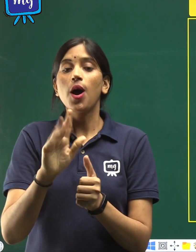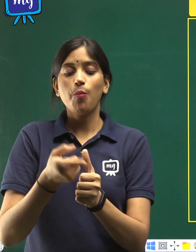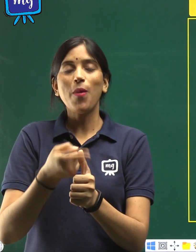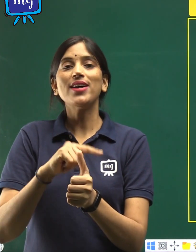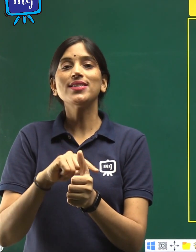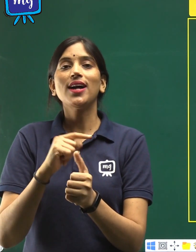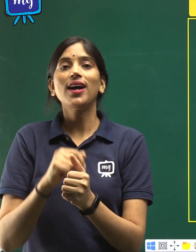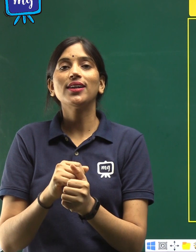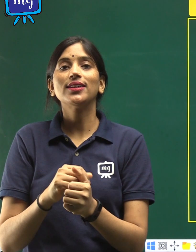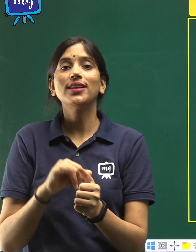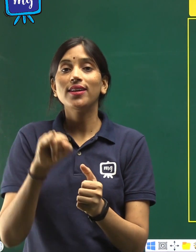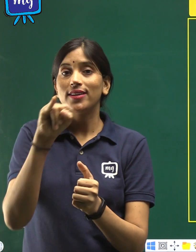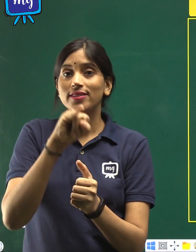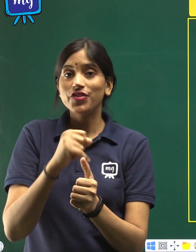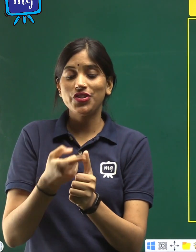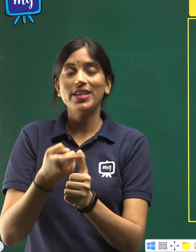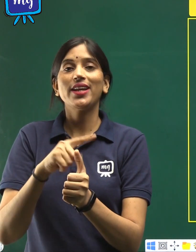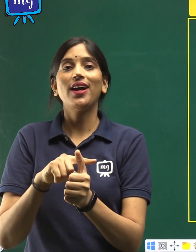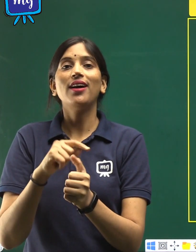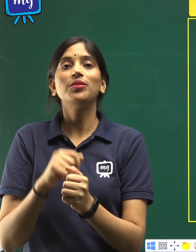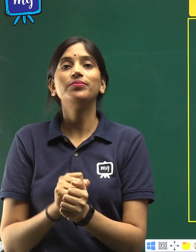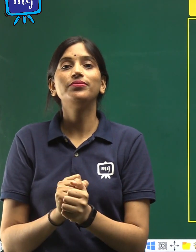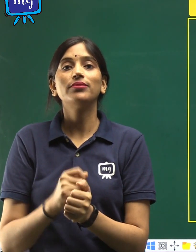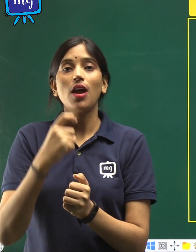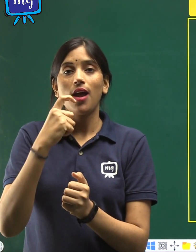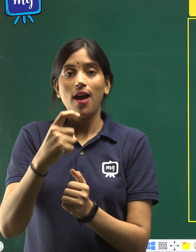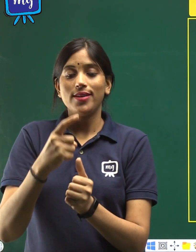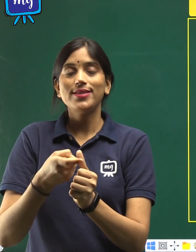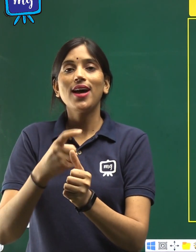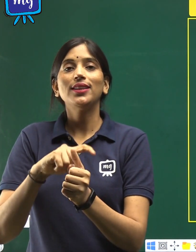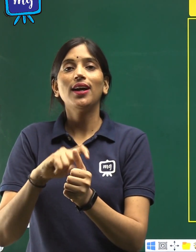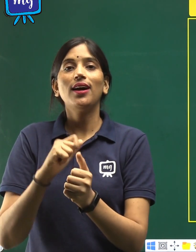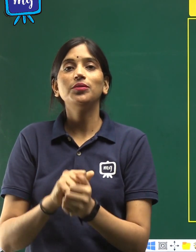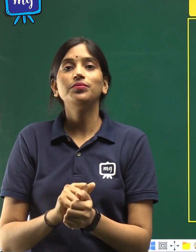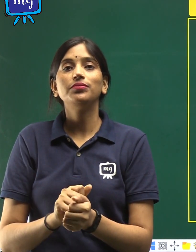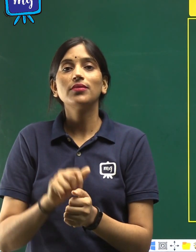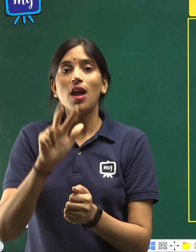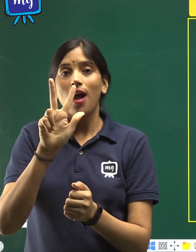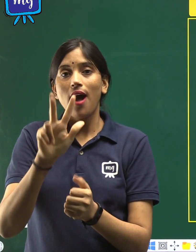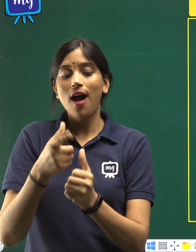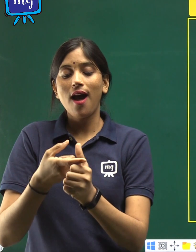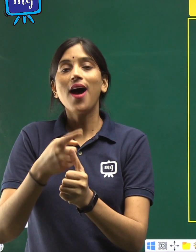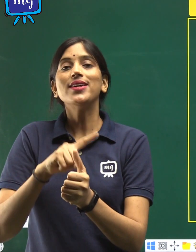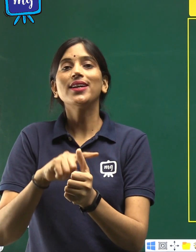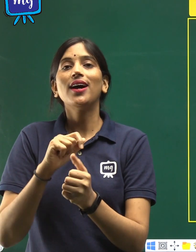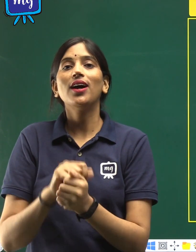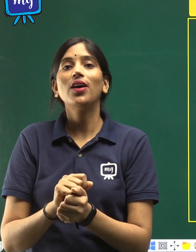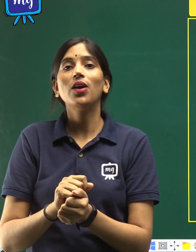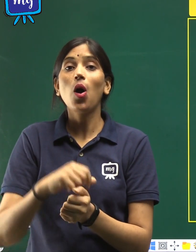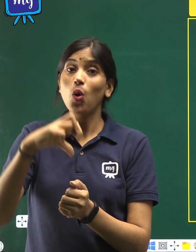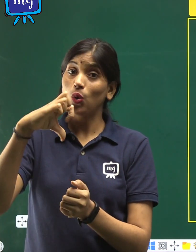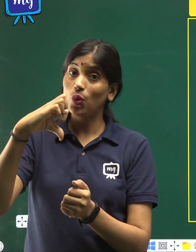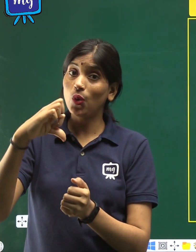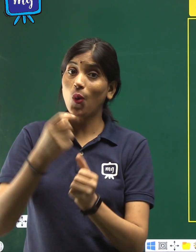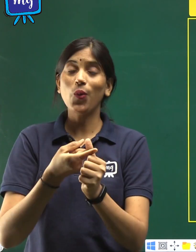5 का, 6 का, 7 का, 8 का,